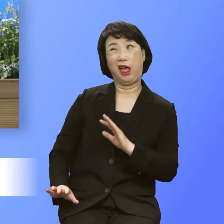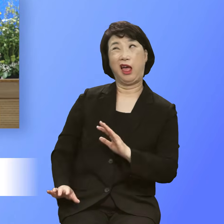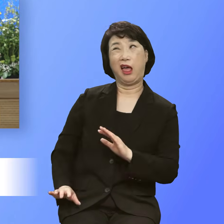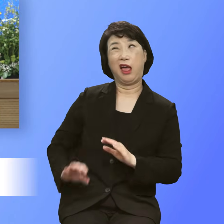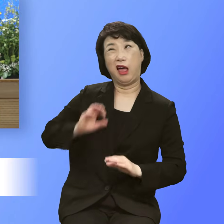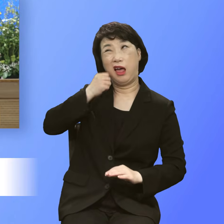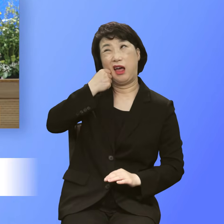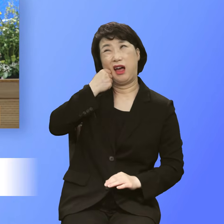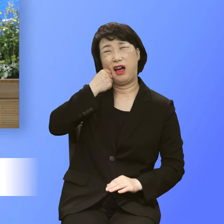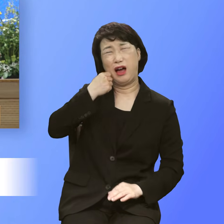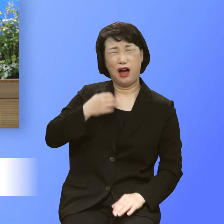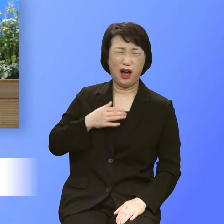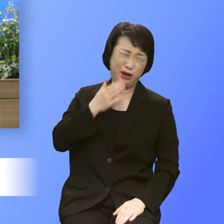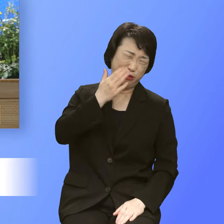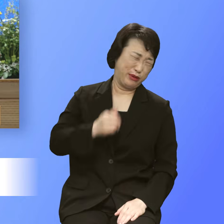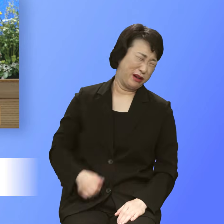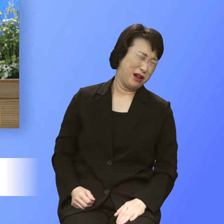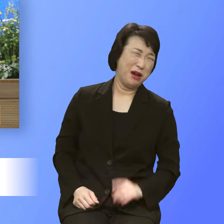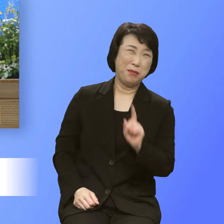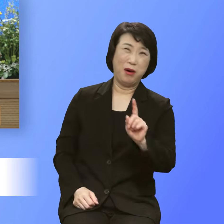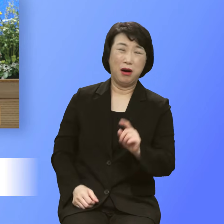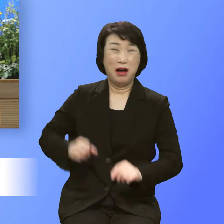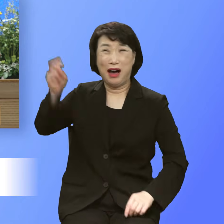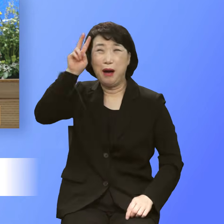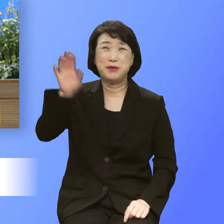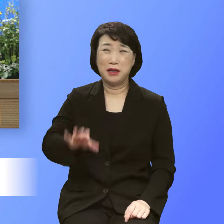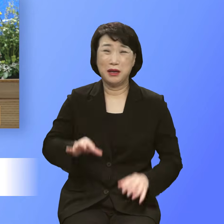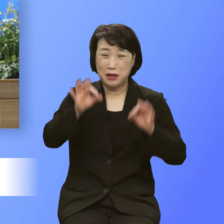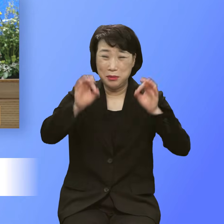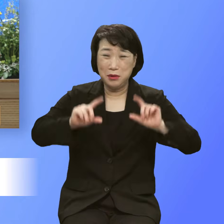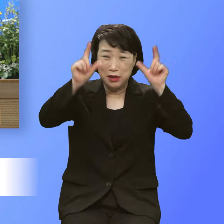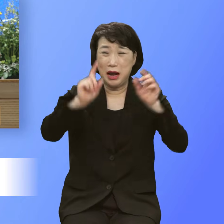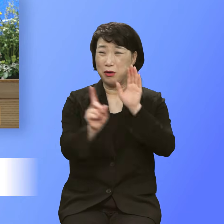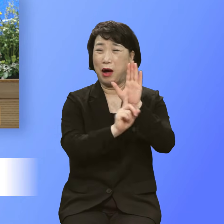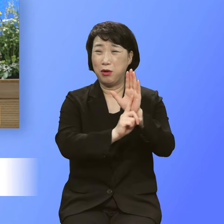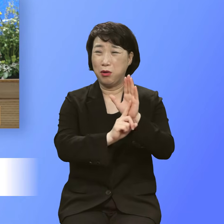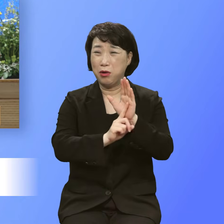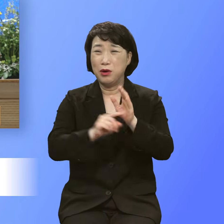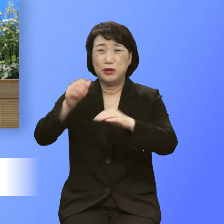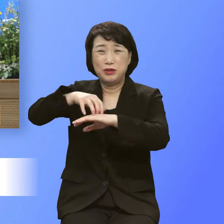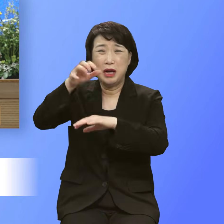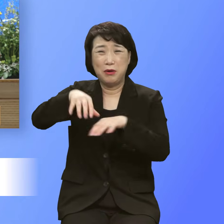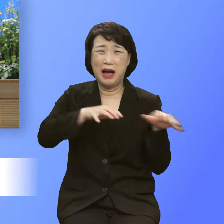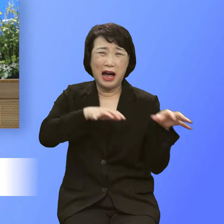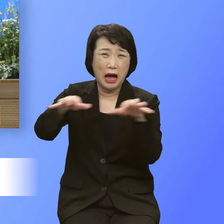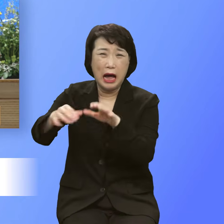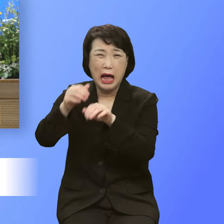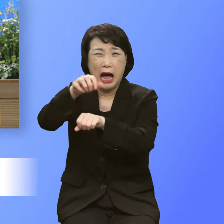어려우면 어떡하냐. 뭐 갑자기 또 금요일날 광고에 감자 캐러 간다고 또.